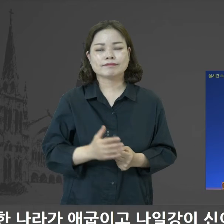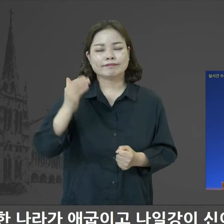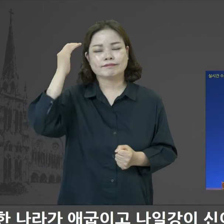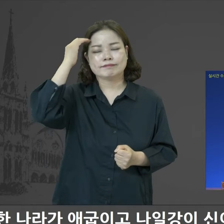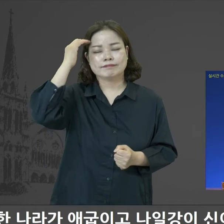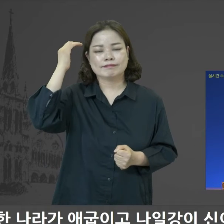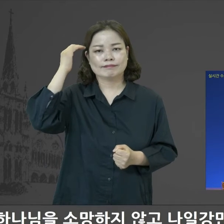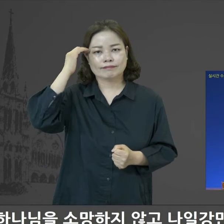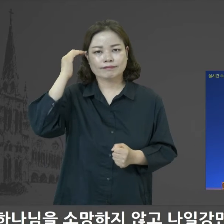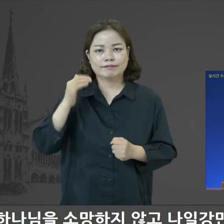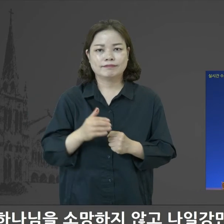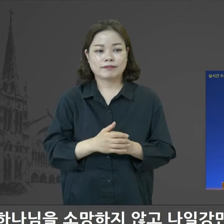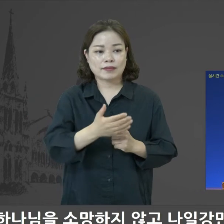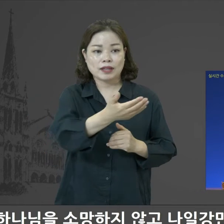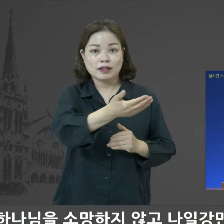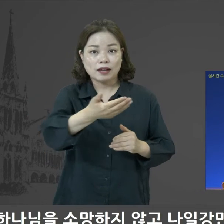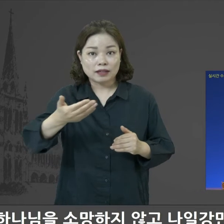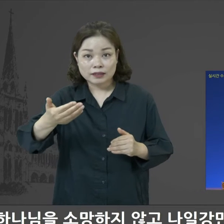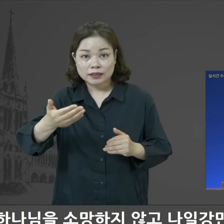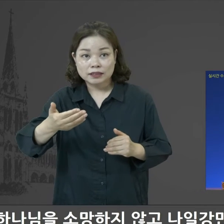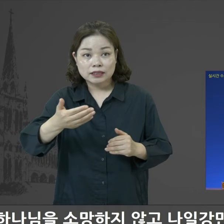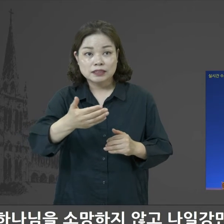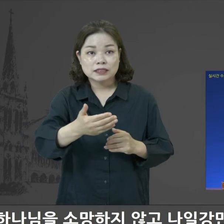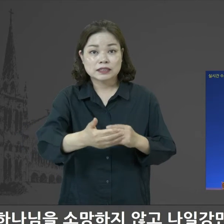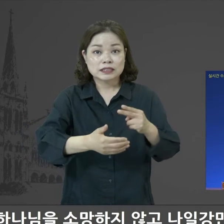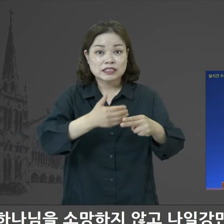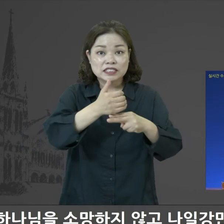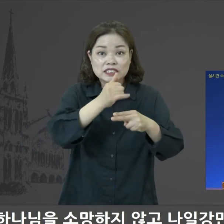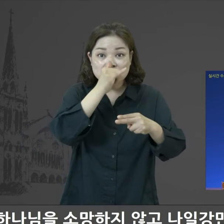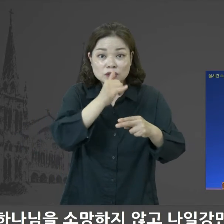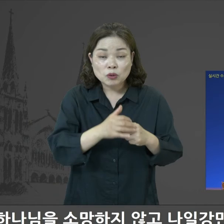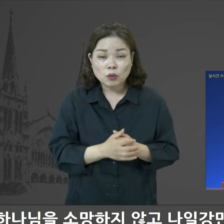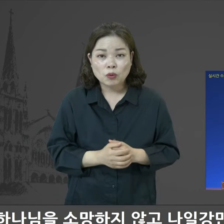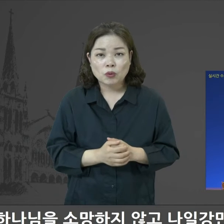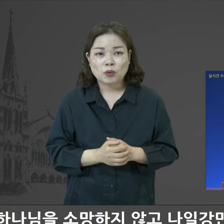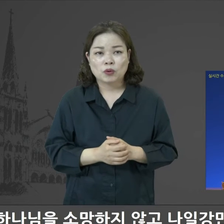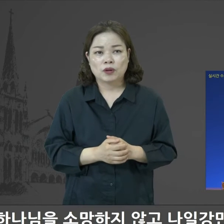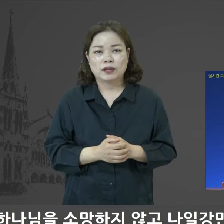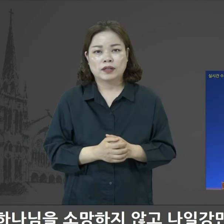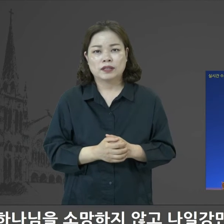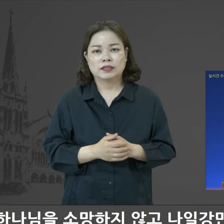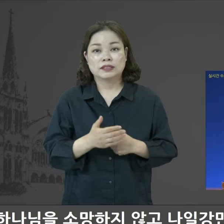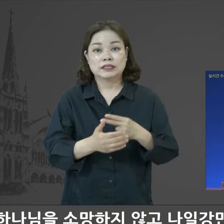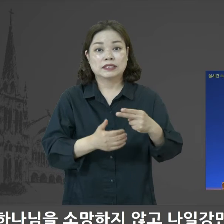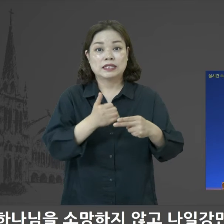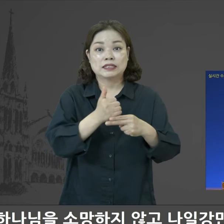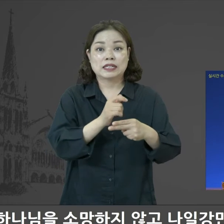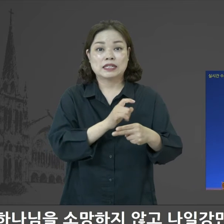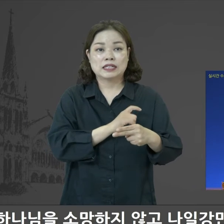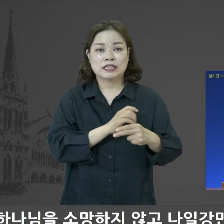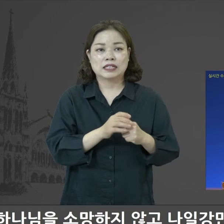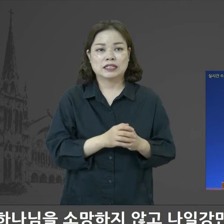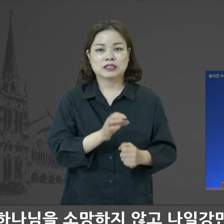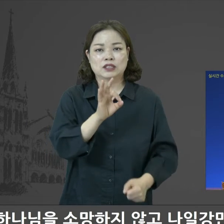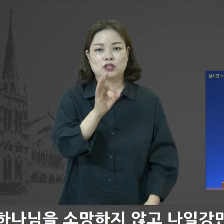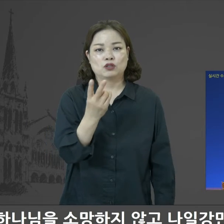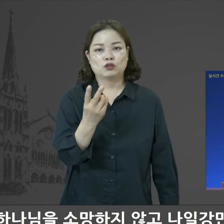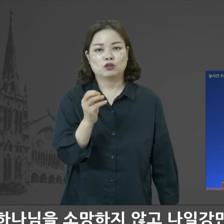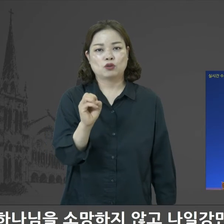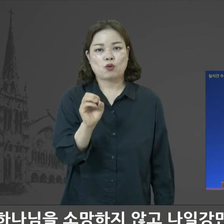한국에도 강에 사는 신이 있습니다. 아십니까? 그 신의 이름은